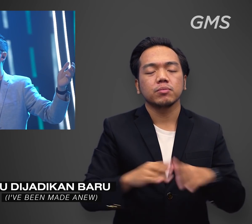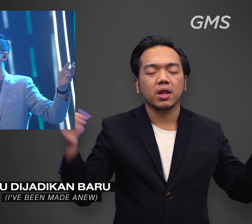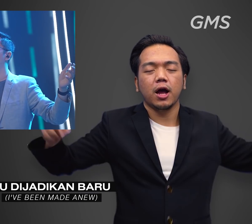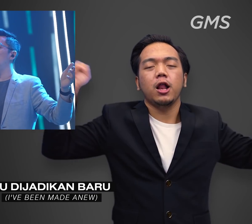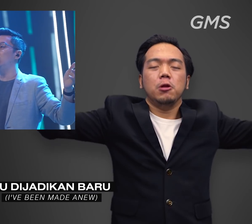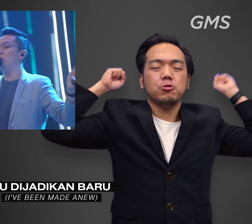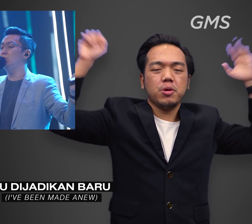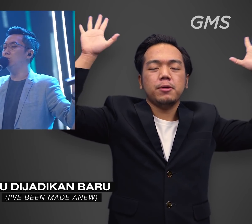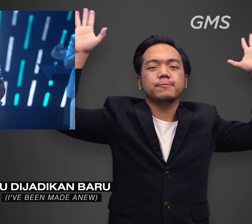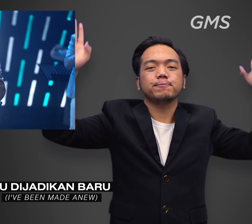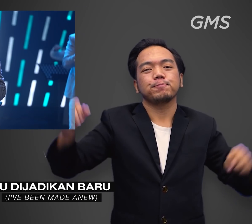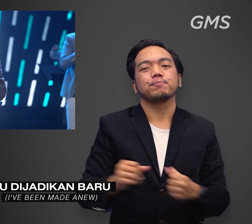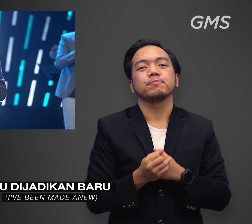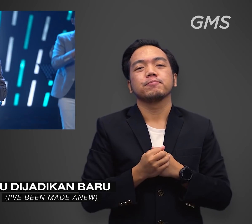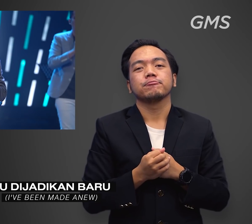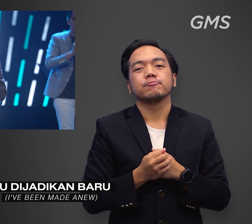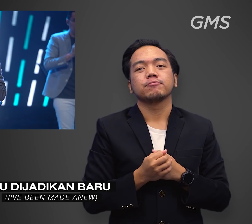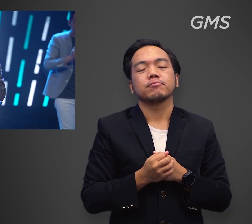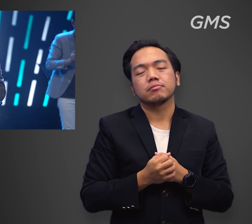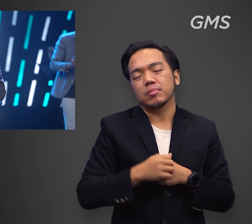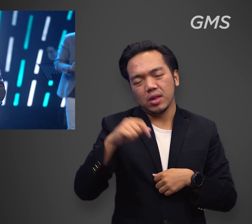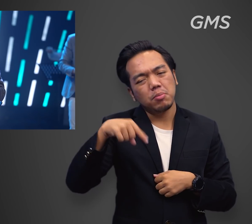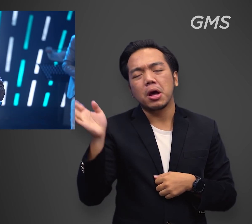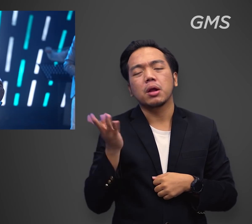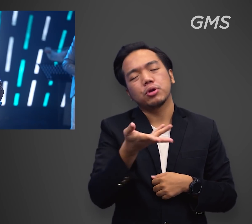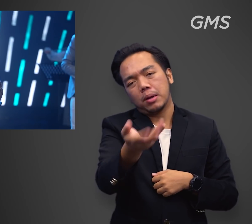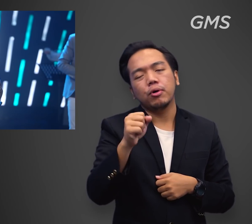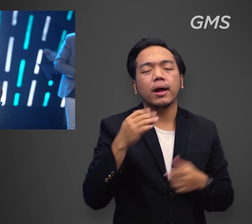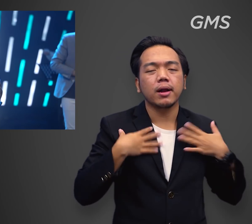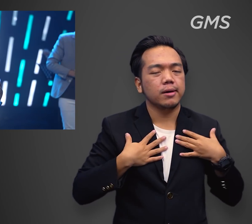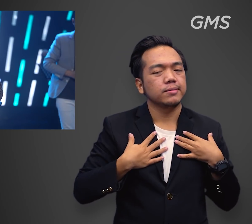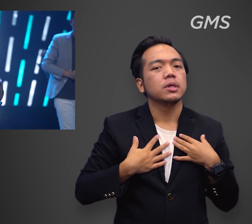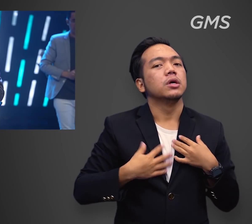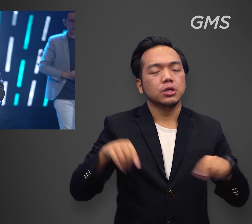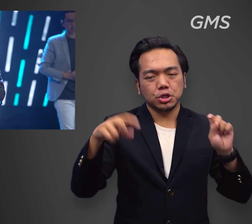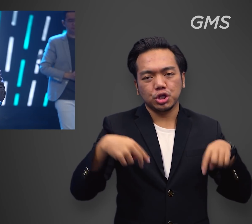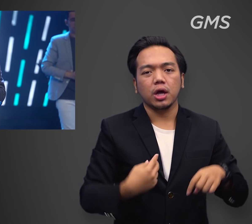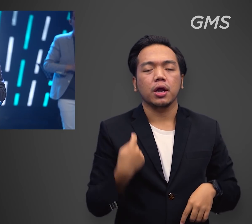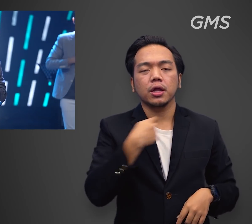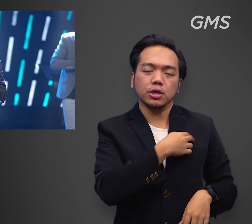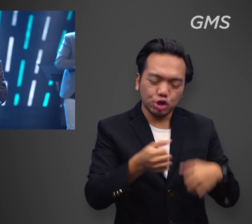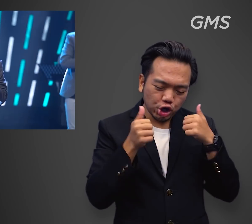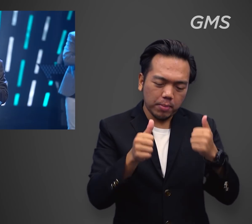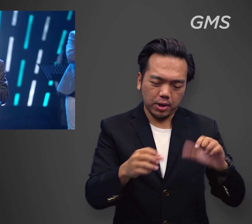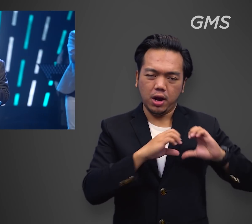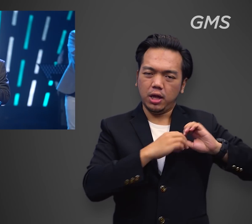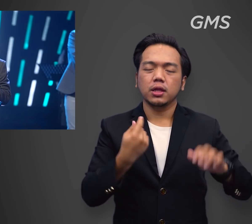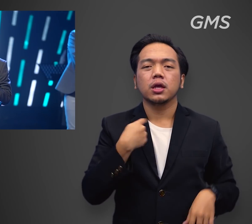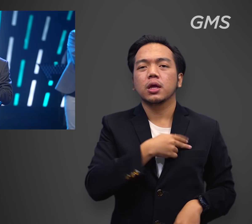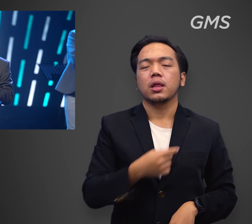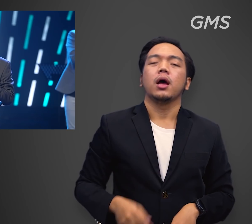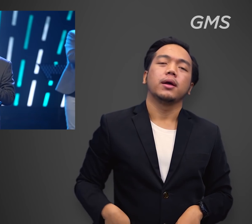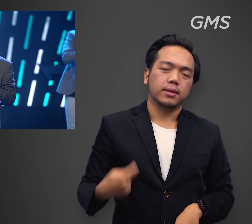baru. Haleluya. Dimanapun saudara berada, mari kita sekarang persiapkan hati